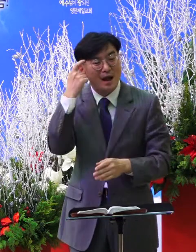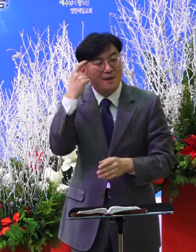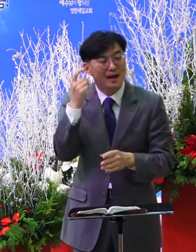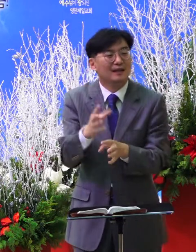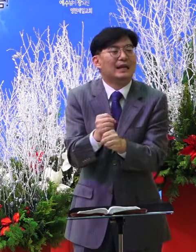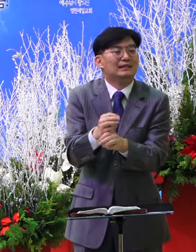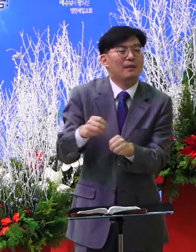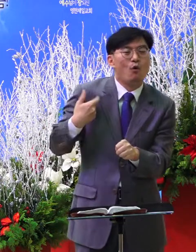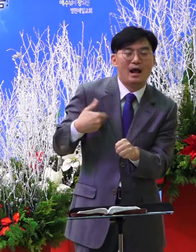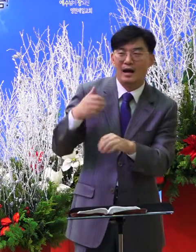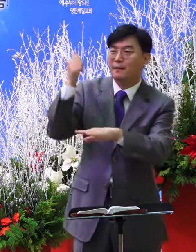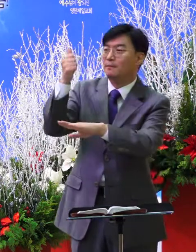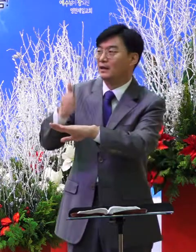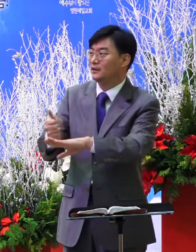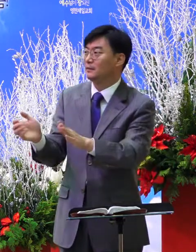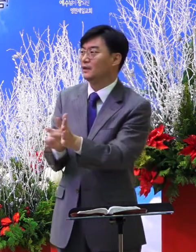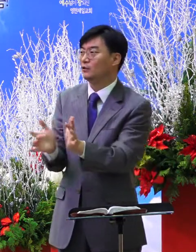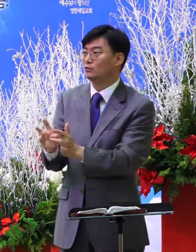마지막 때에 대해서